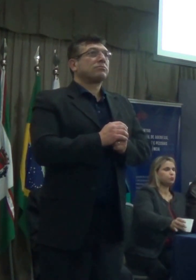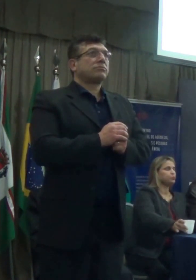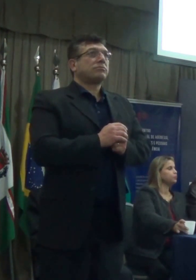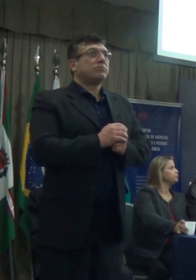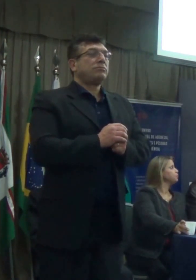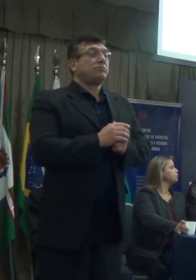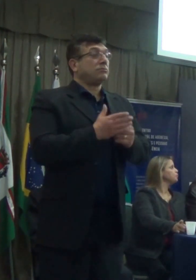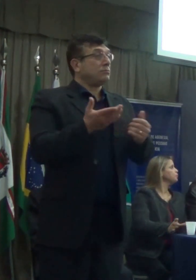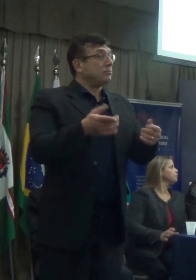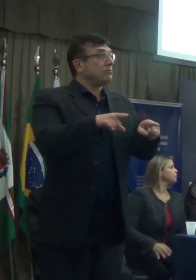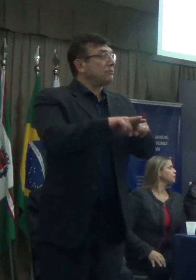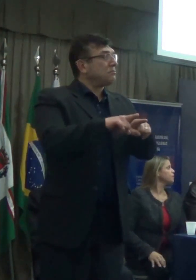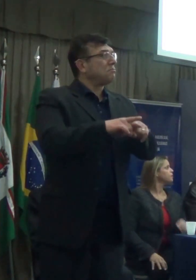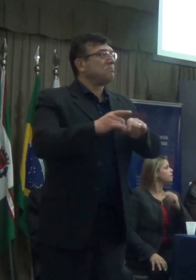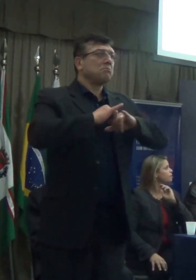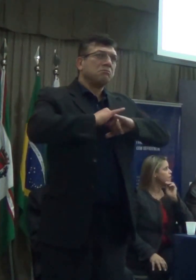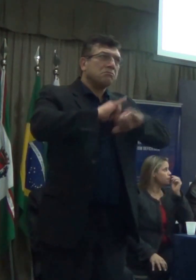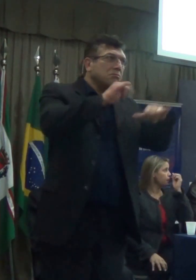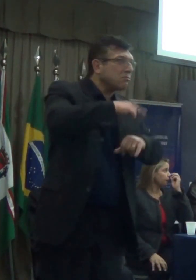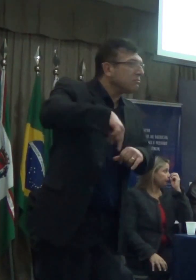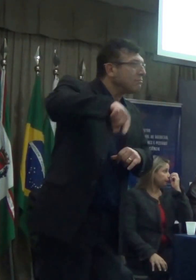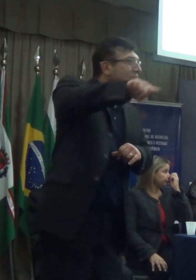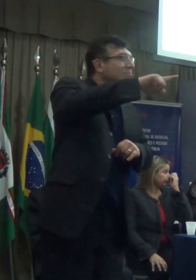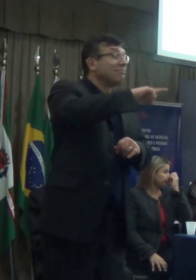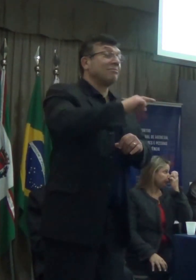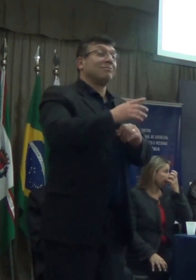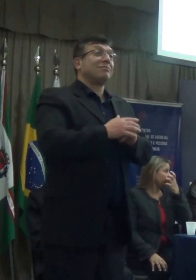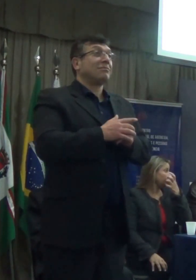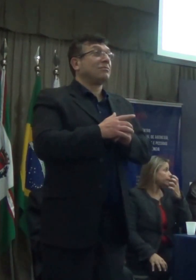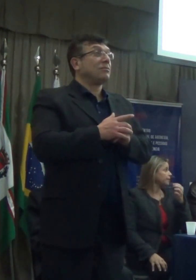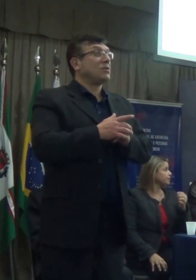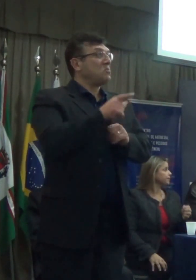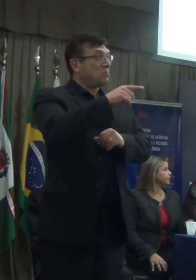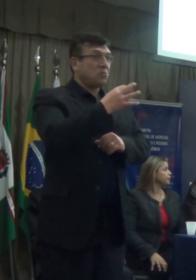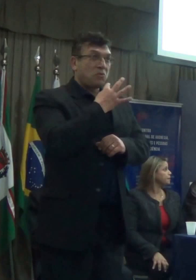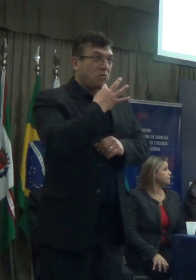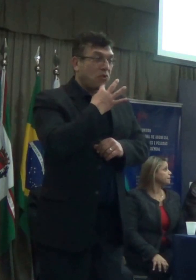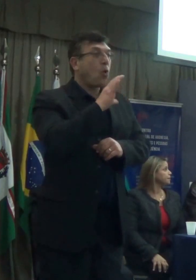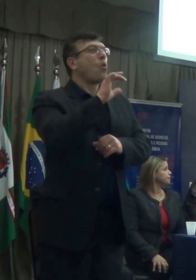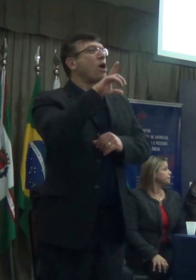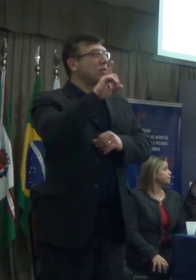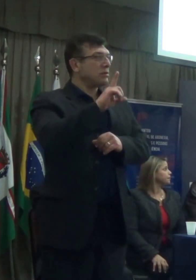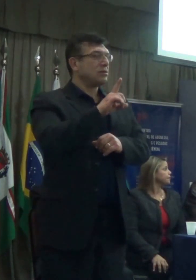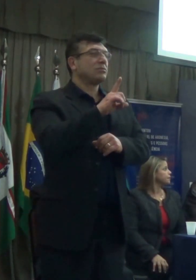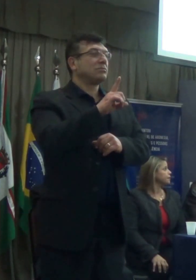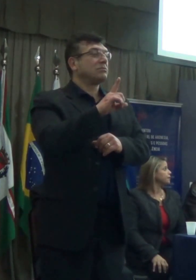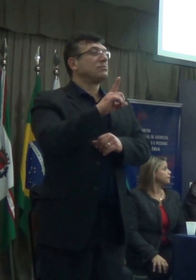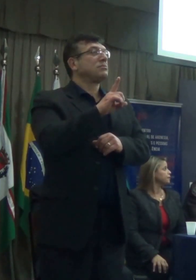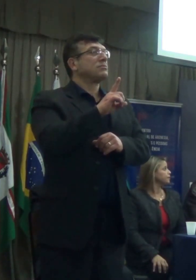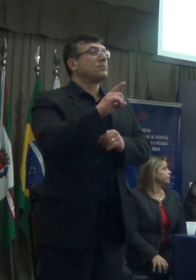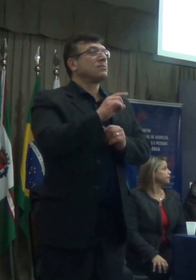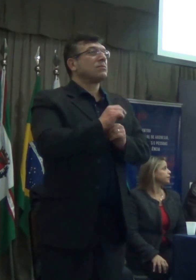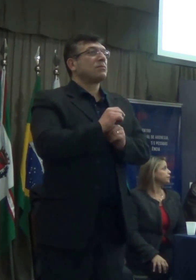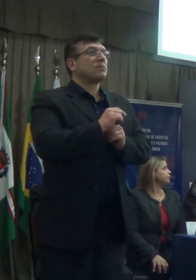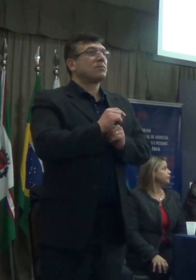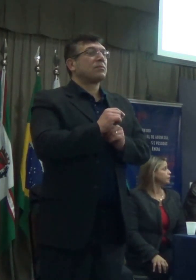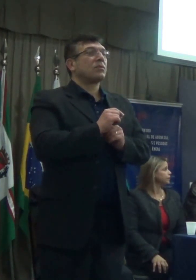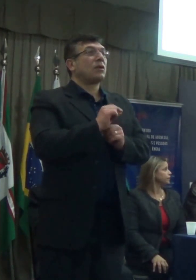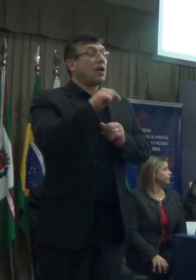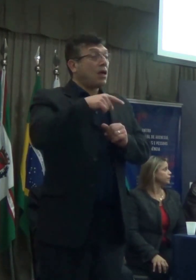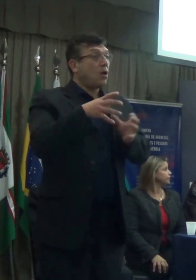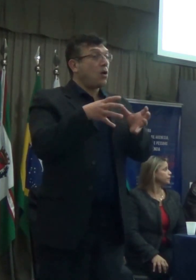e gostaria de dizer para vocês que o para quem não conhece o coed né O Ed é